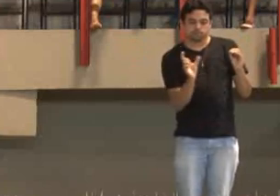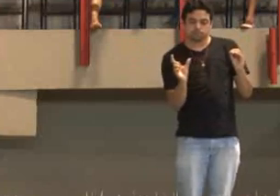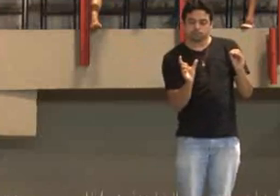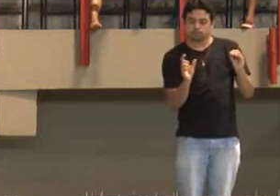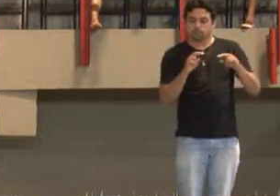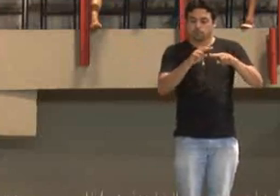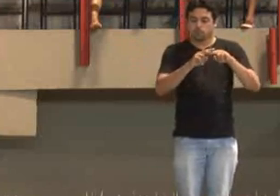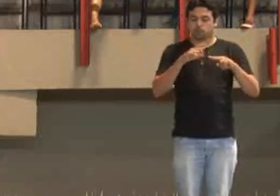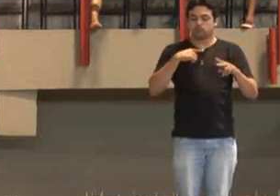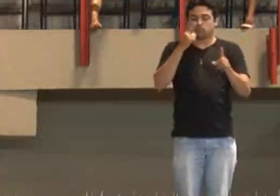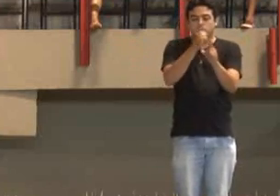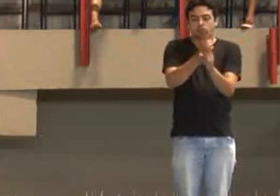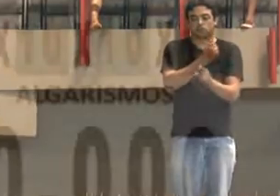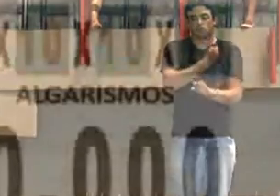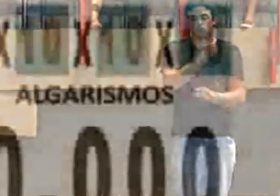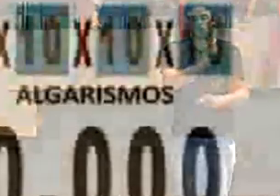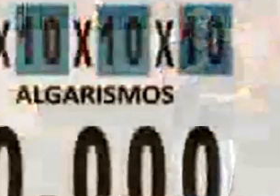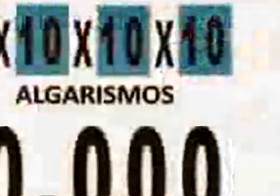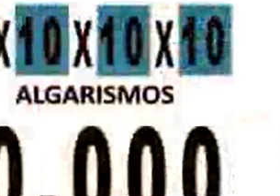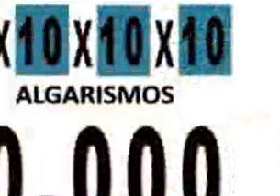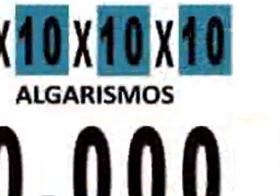essa continha, a gente vai encontrar isso aqui, ó.